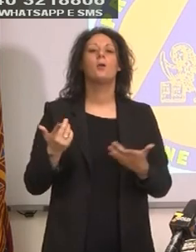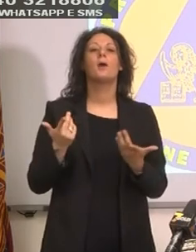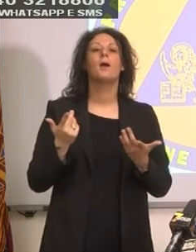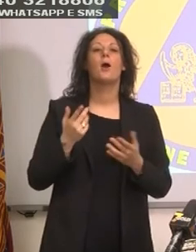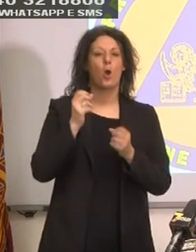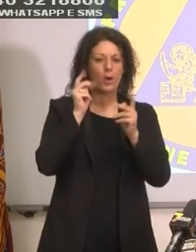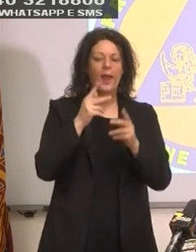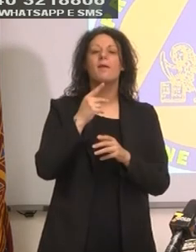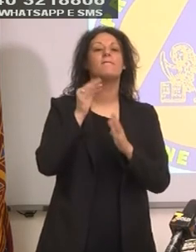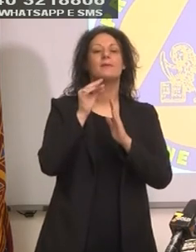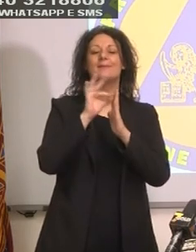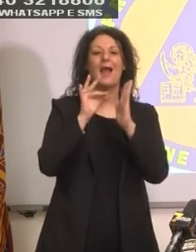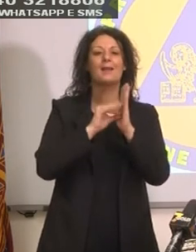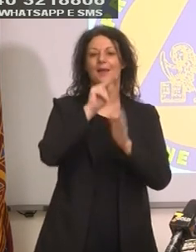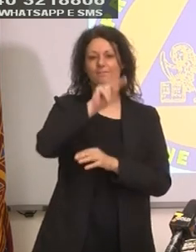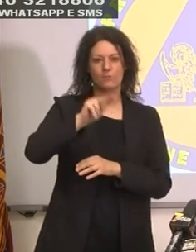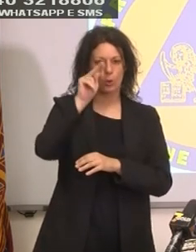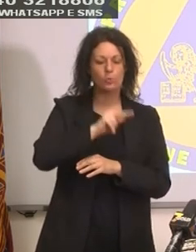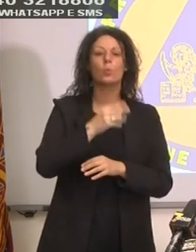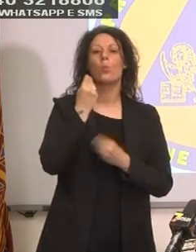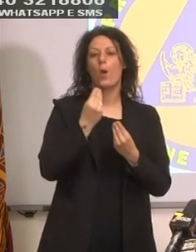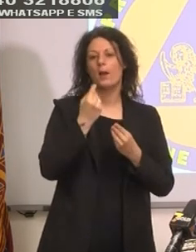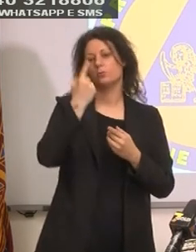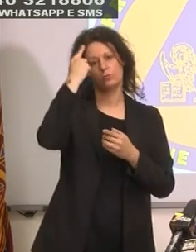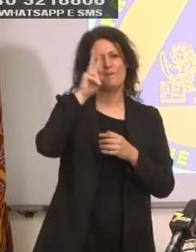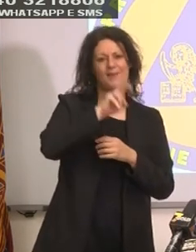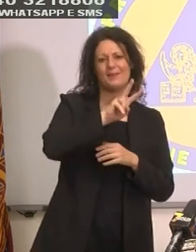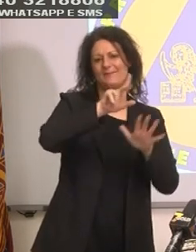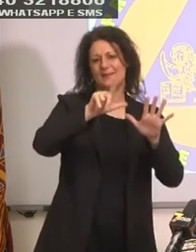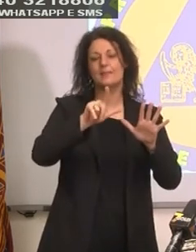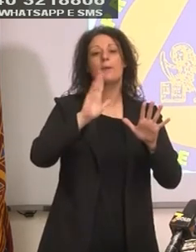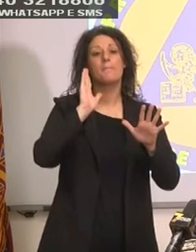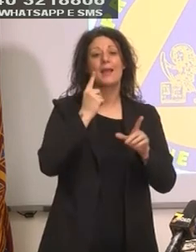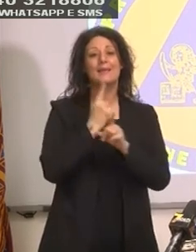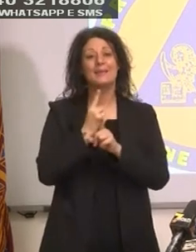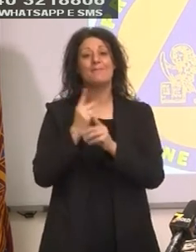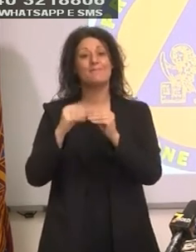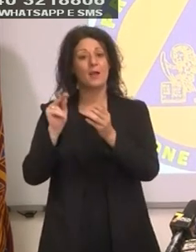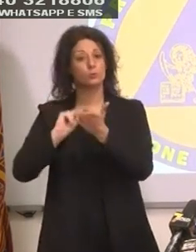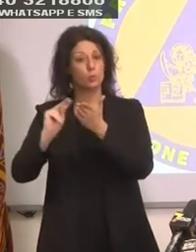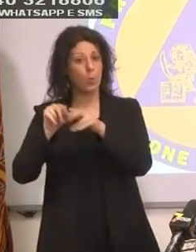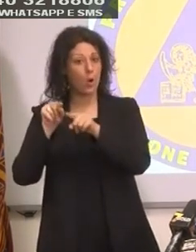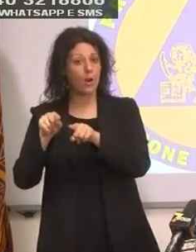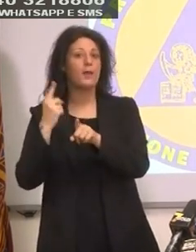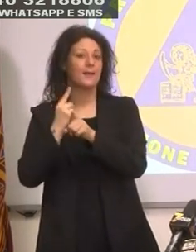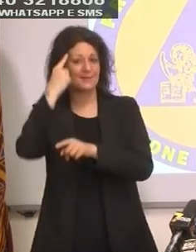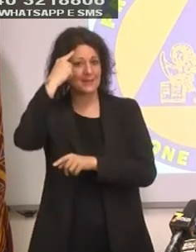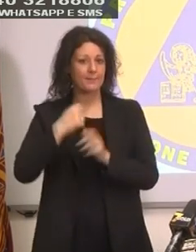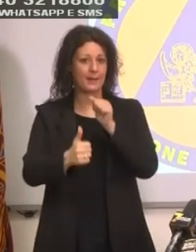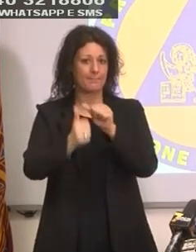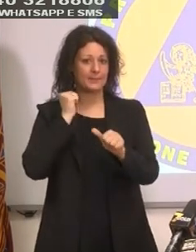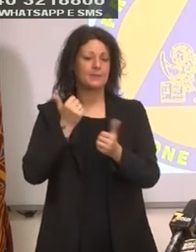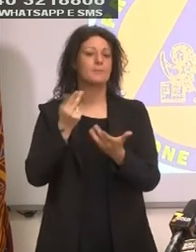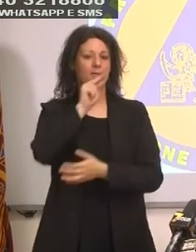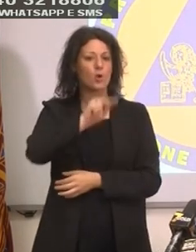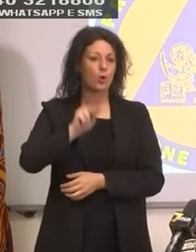scuola deve sapere. Cioè penso di non essere smentito, no? C'è anche l'ipotesi fuori dalle scuole. C'è anche